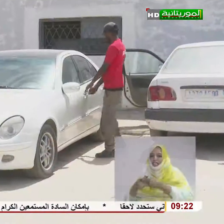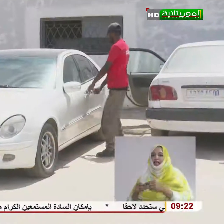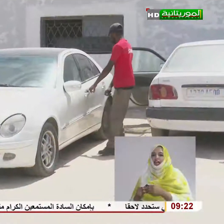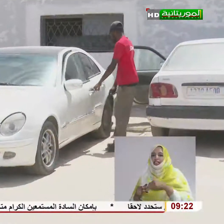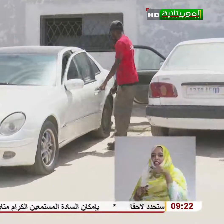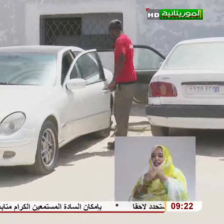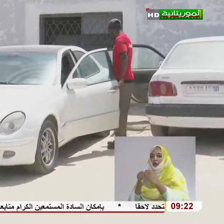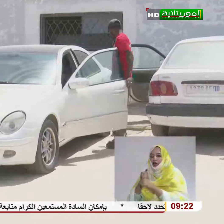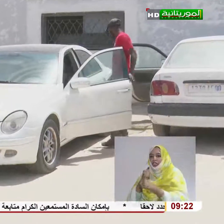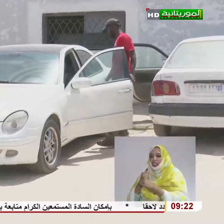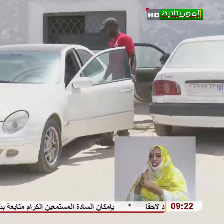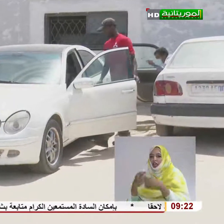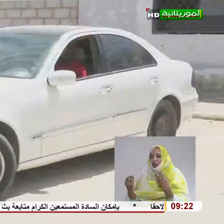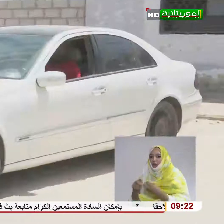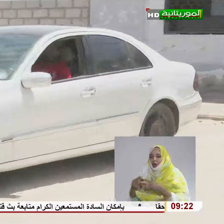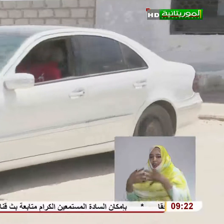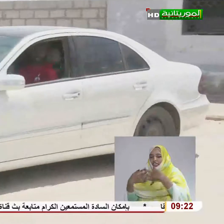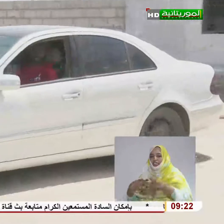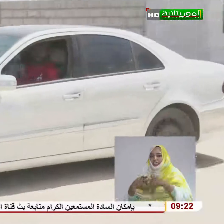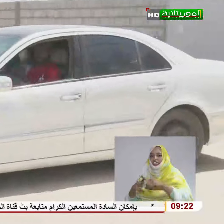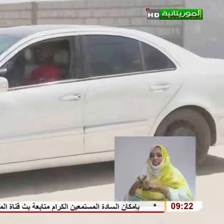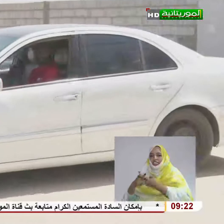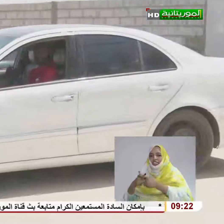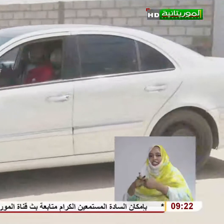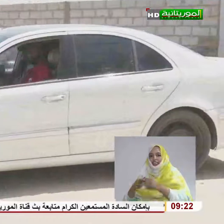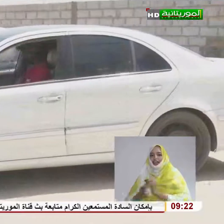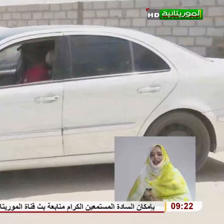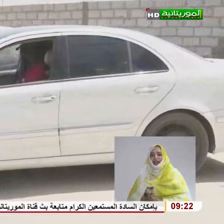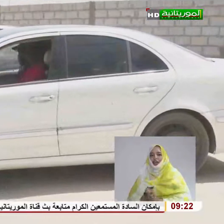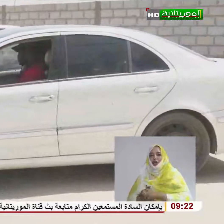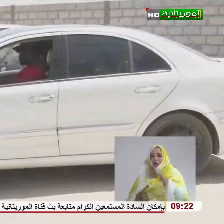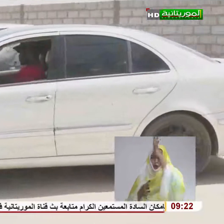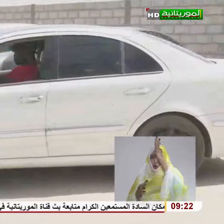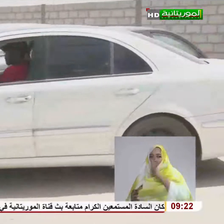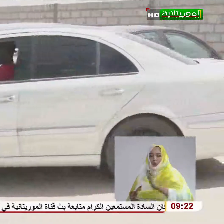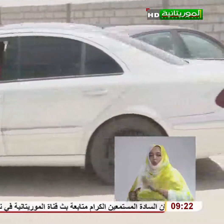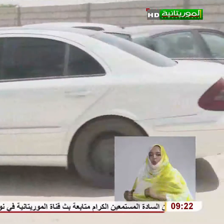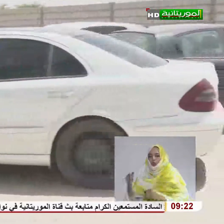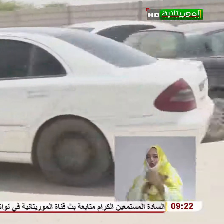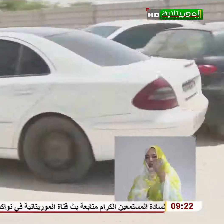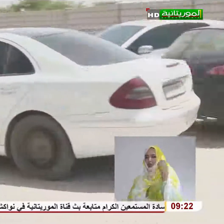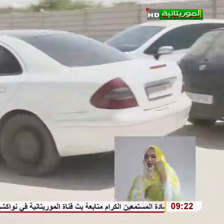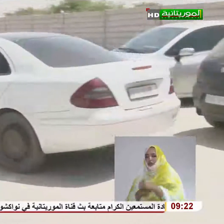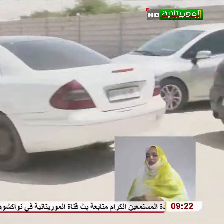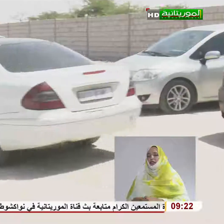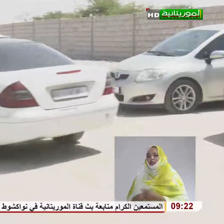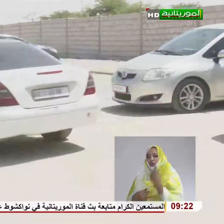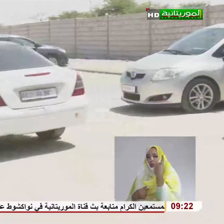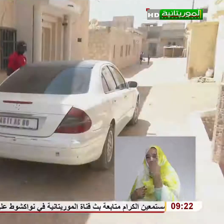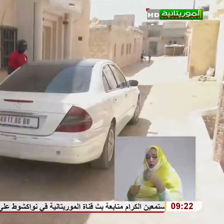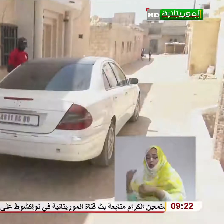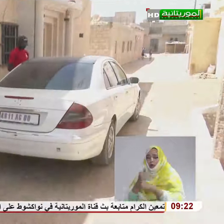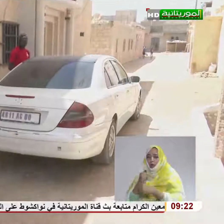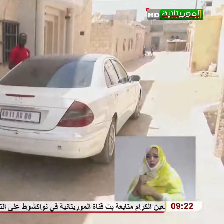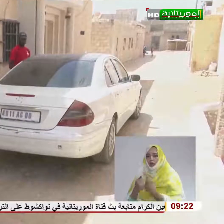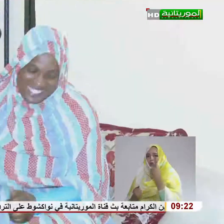يعتمد مصطفى على نفسه ليثبت للجميع أنه يسعى وراء ما يريد تحقيقه. هو أيضا متزوج